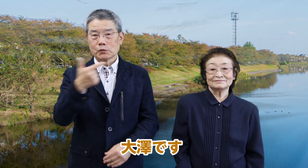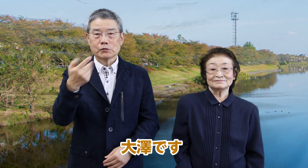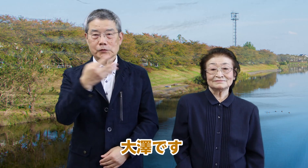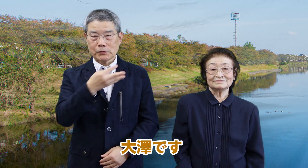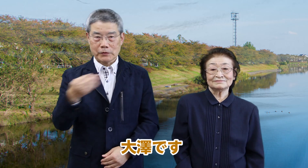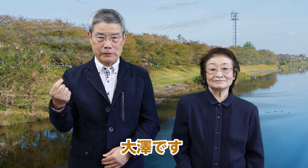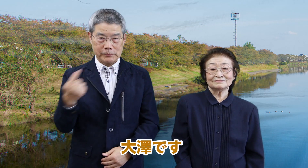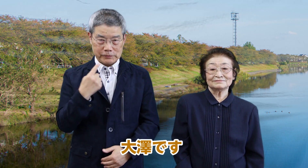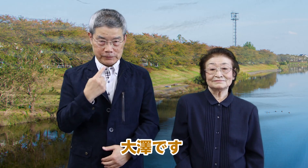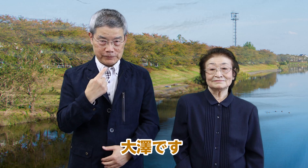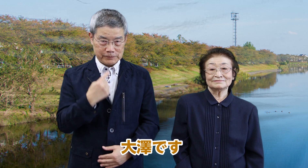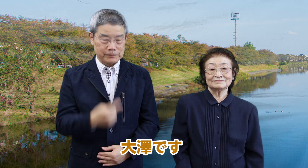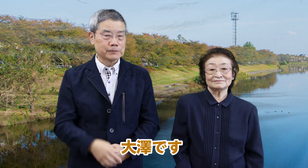の大沢です。